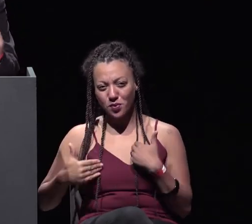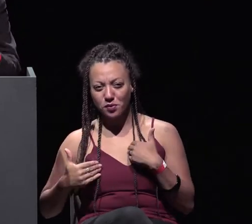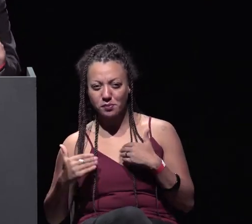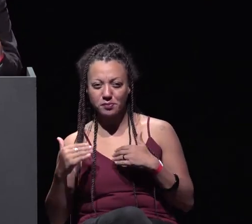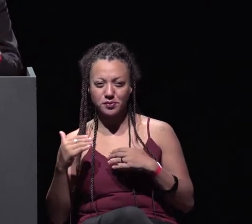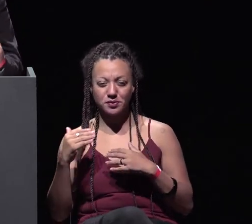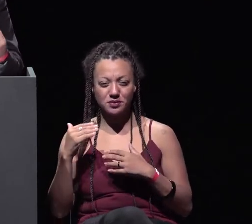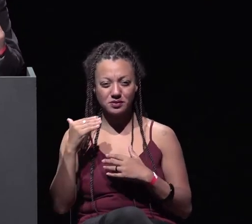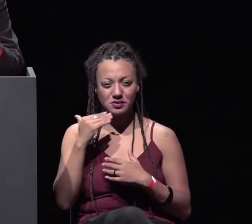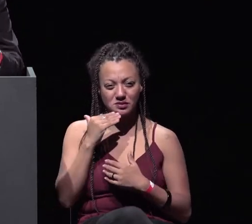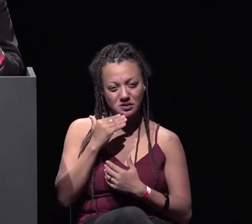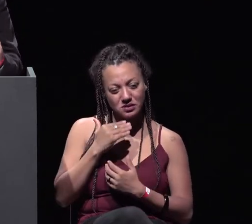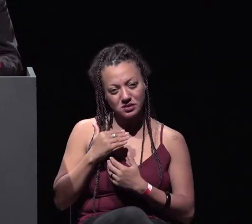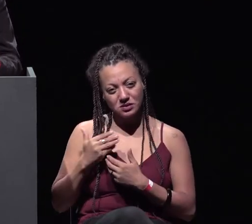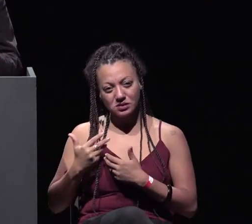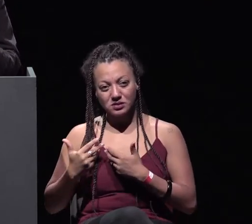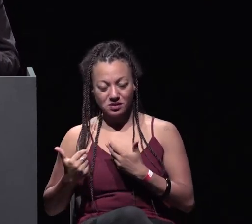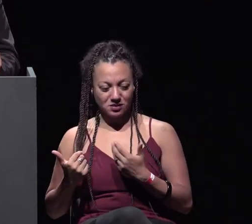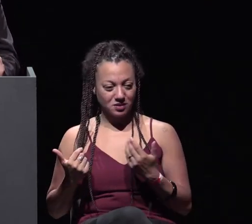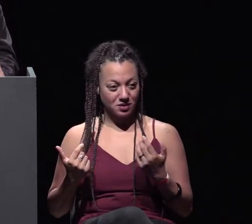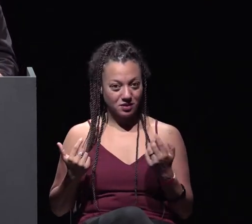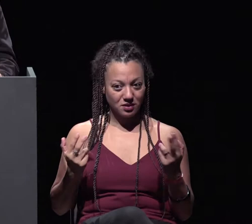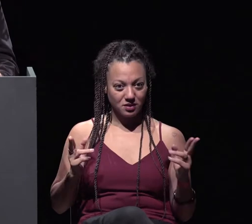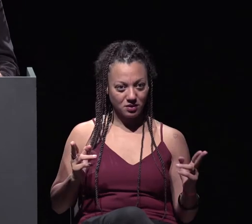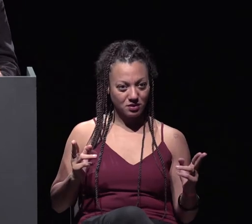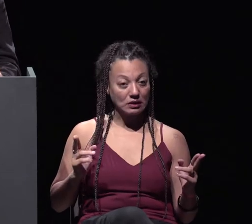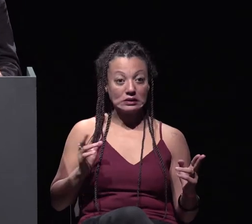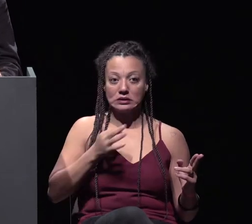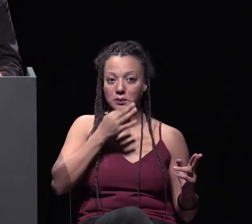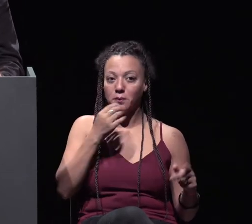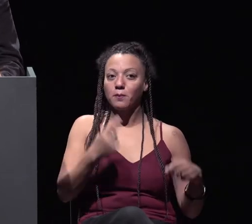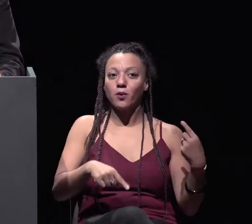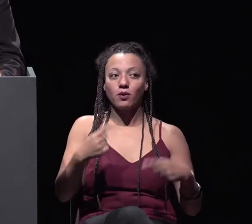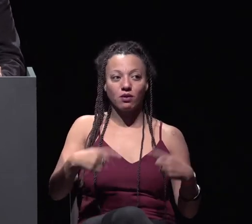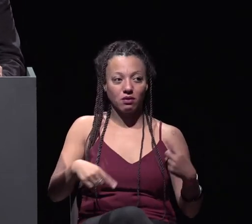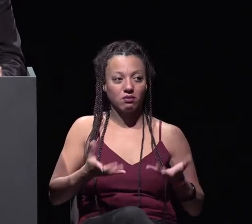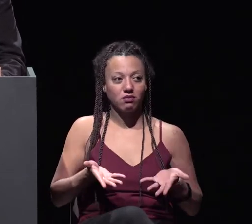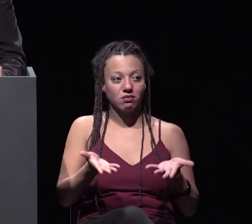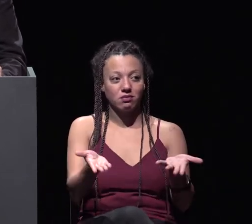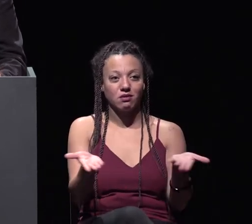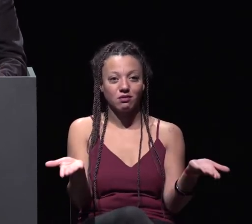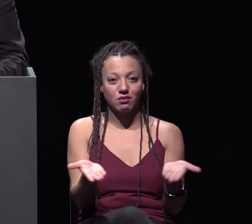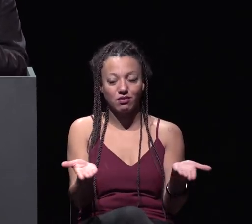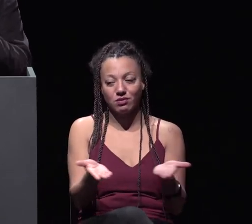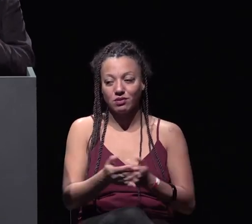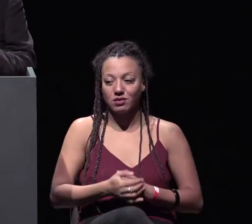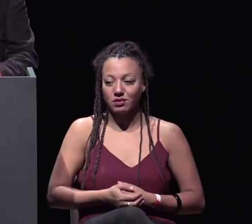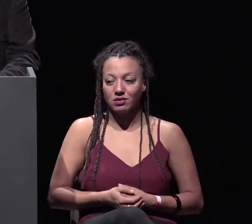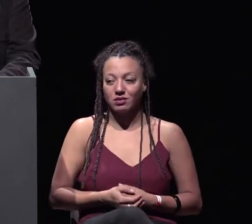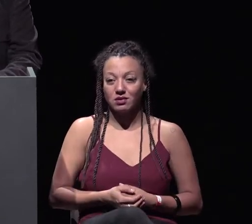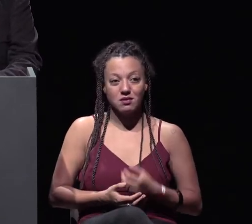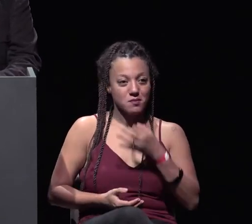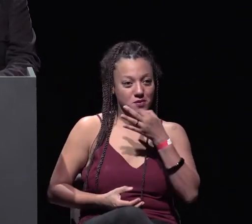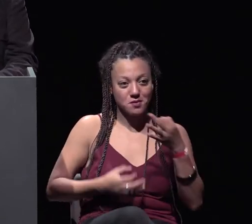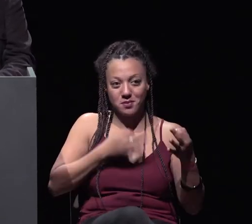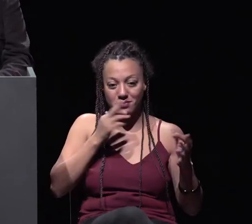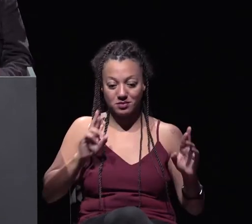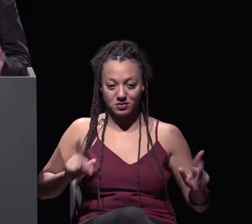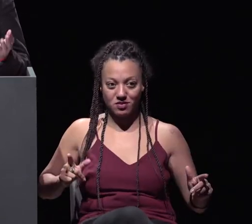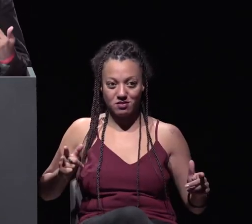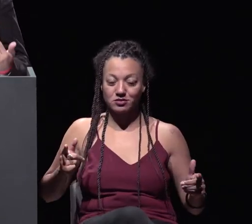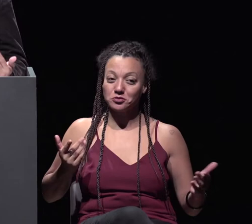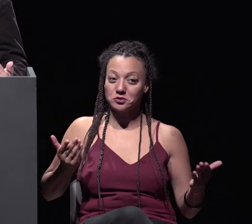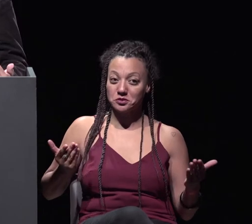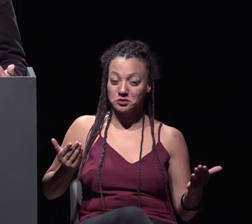nós percebemos que há um dado e essa é uma polêmica que eu apresento a vocês uma polêmica que foi de alguma